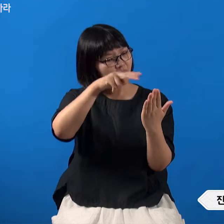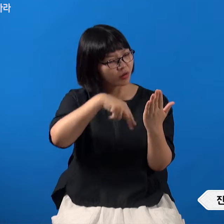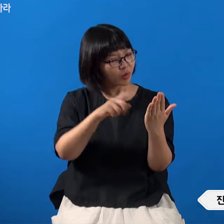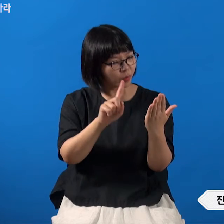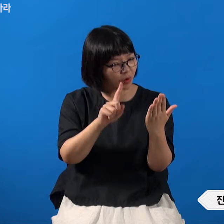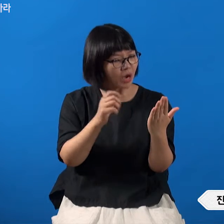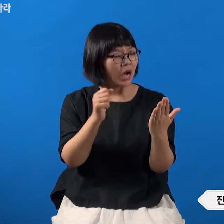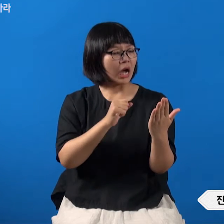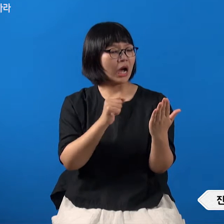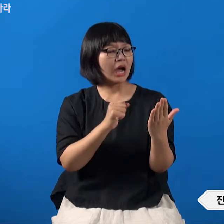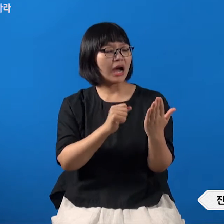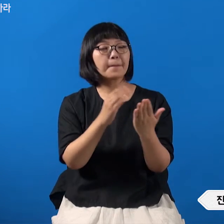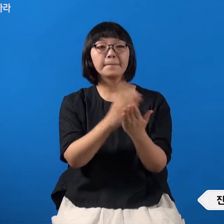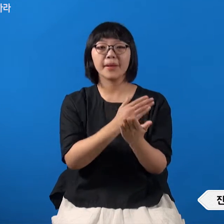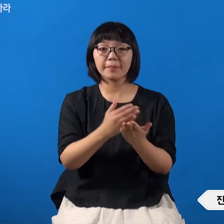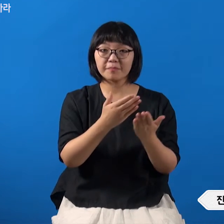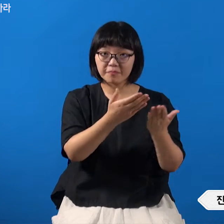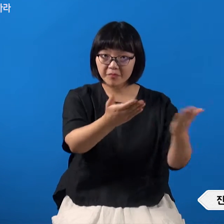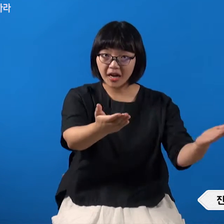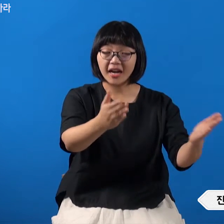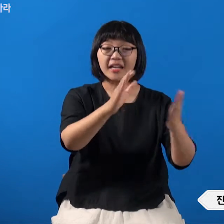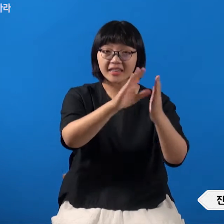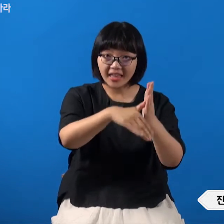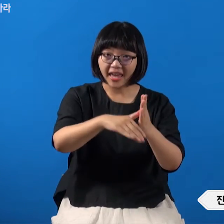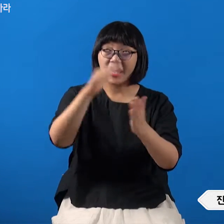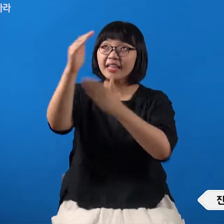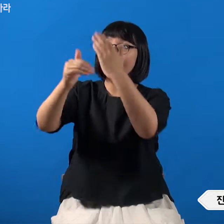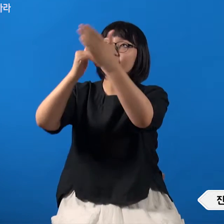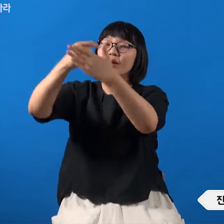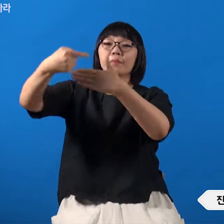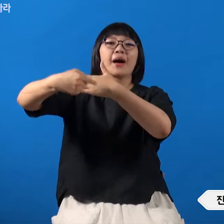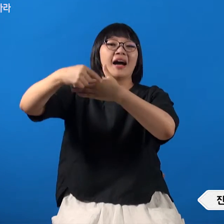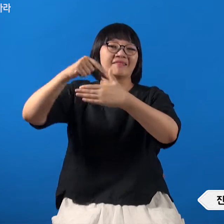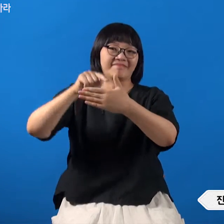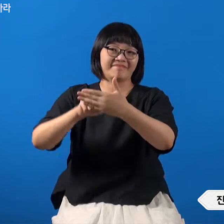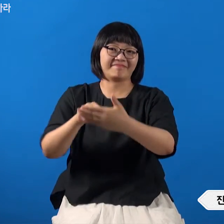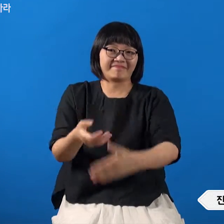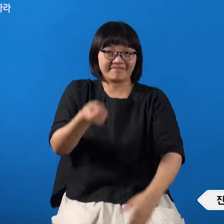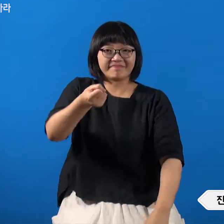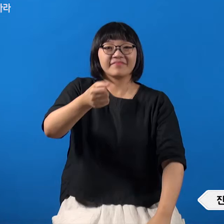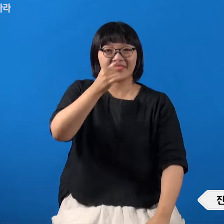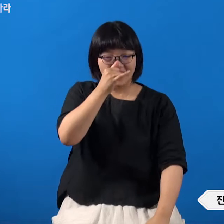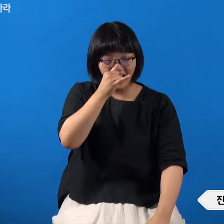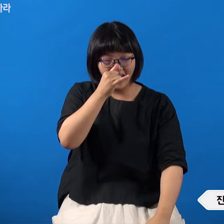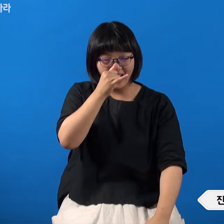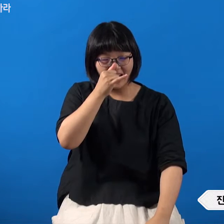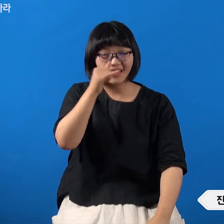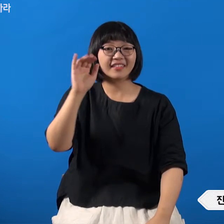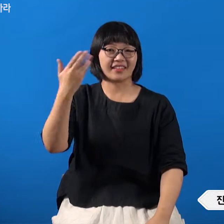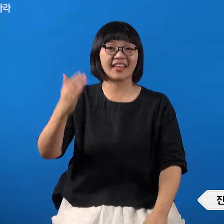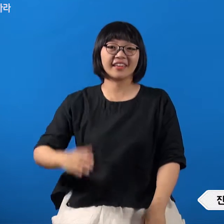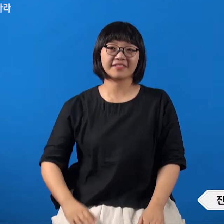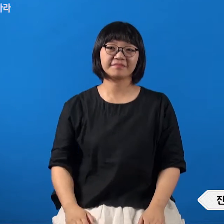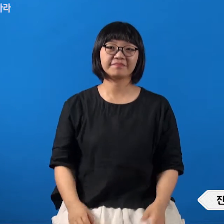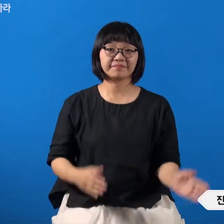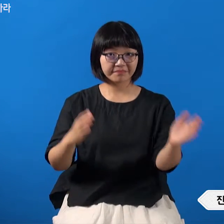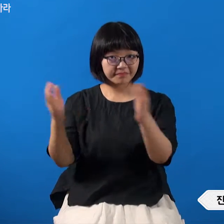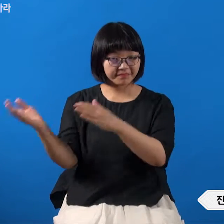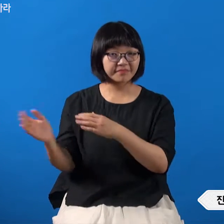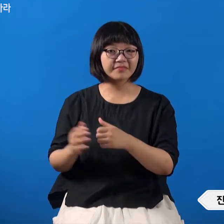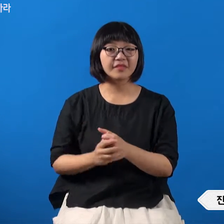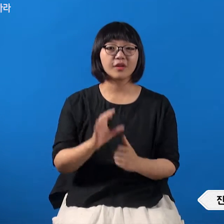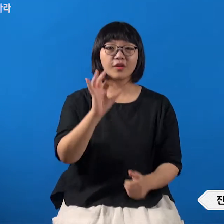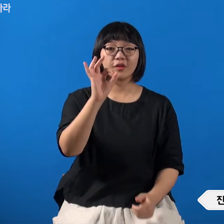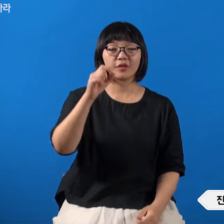삶에는 하나님의 마음이 있습니다. 우리가 잘 알고 있는 월드 비전은